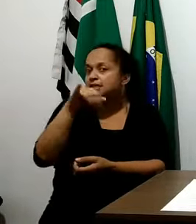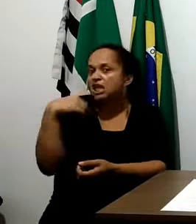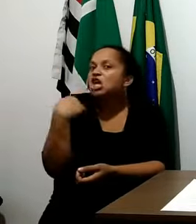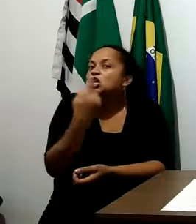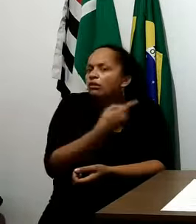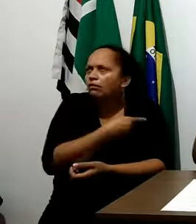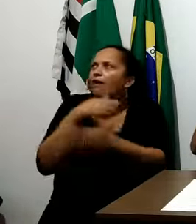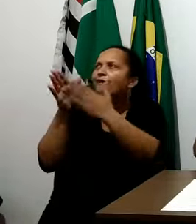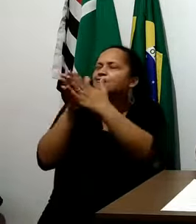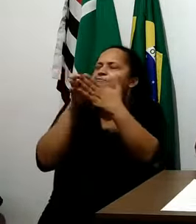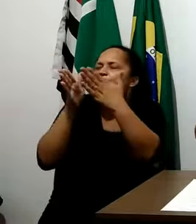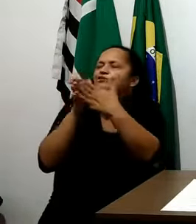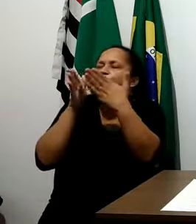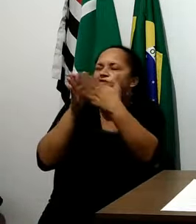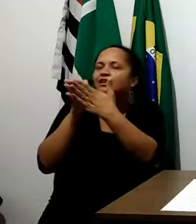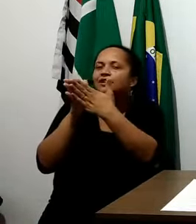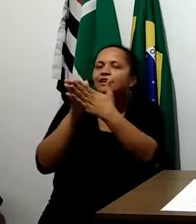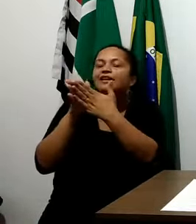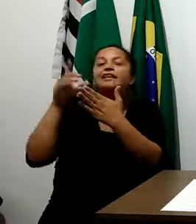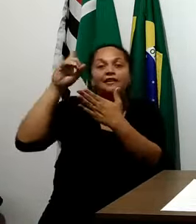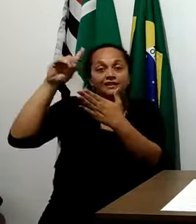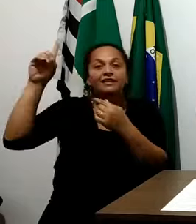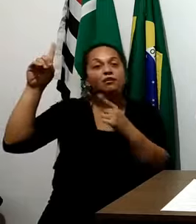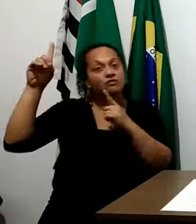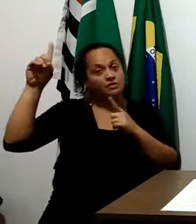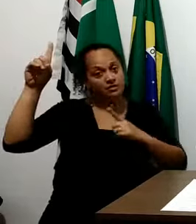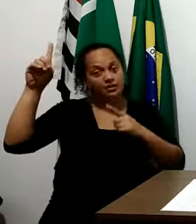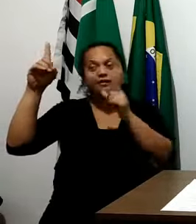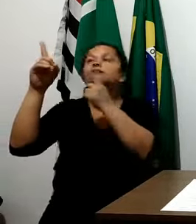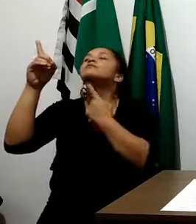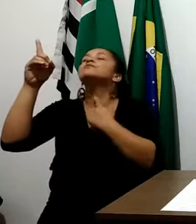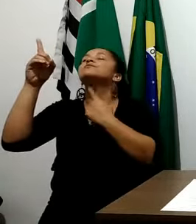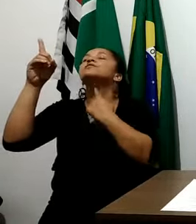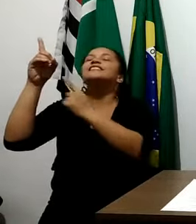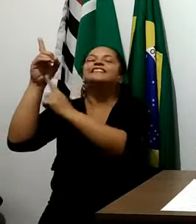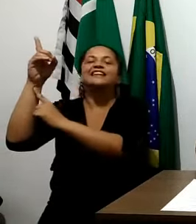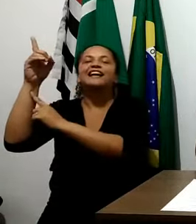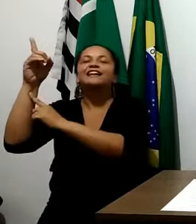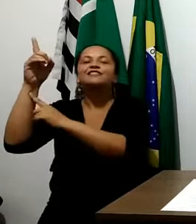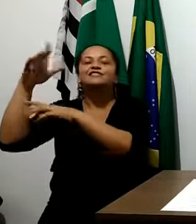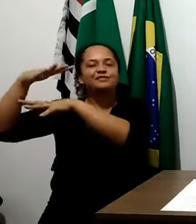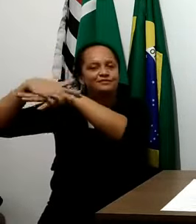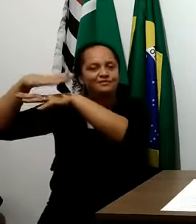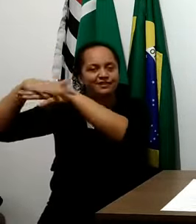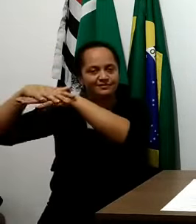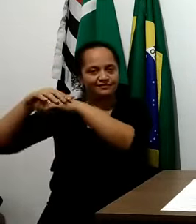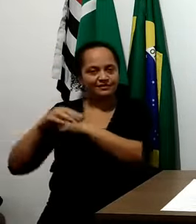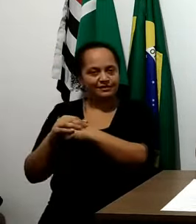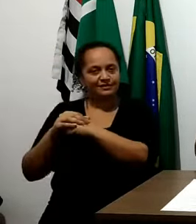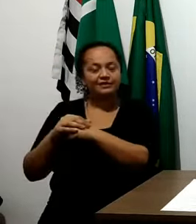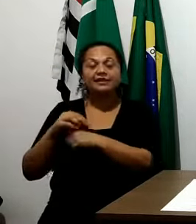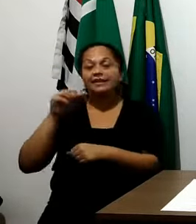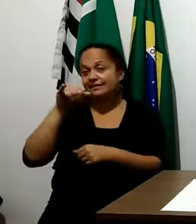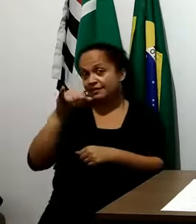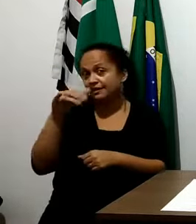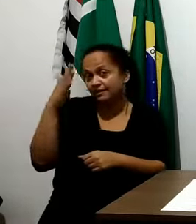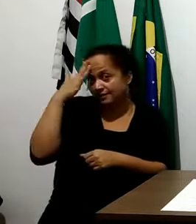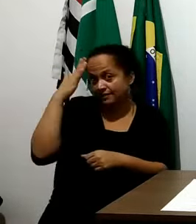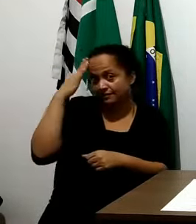alguma coisa segundo a vontade dEle, Ele nos ouve. E se sabemos que Ele nos ouve quanto ao